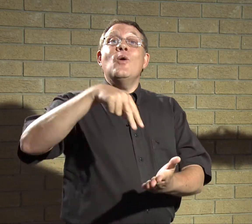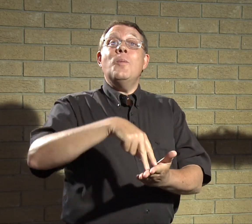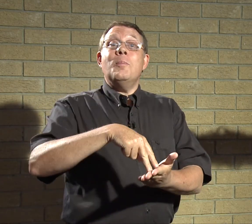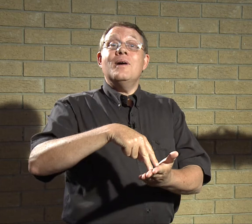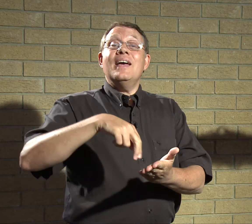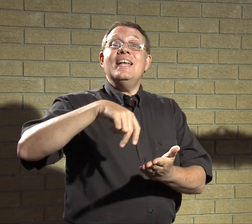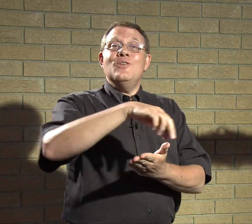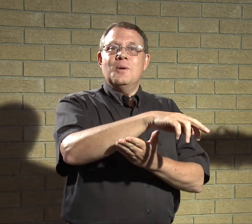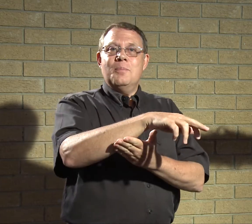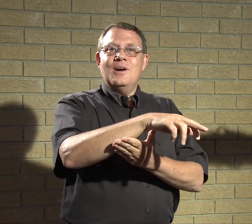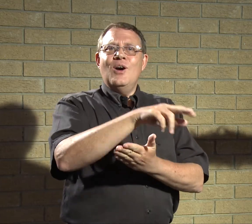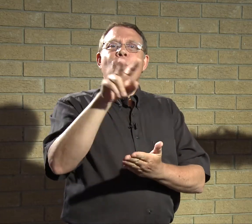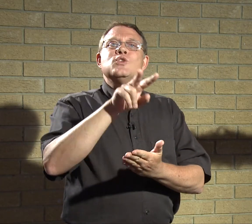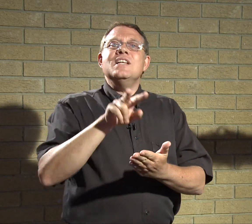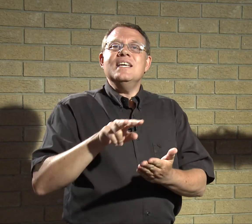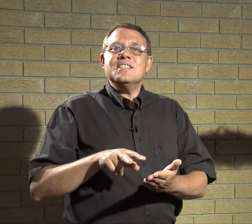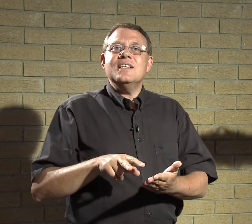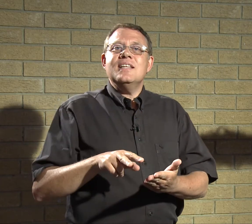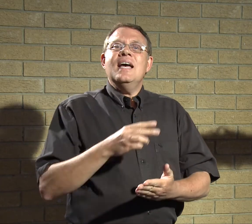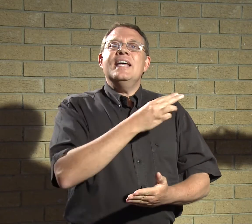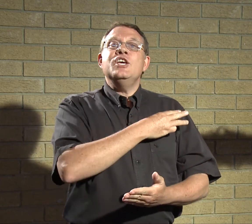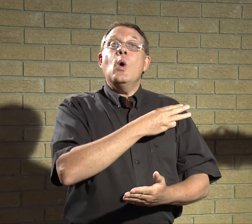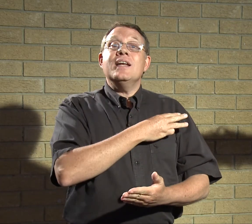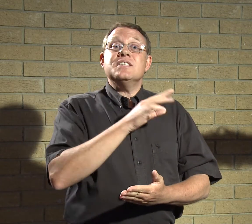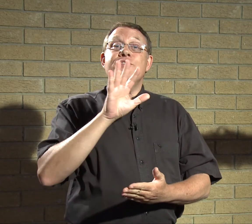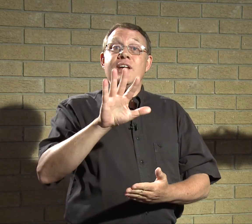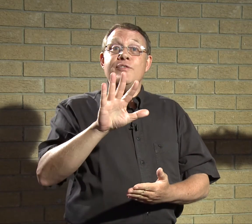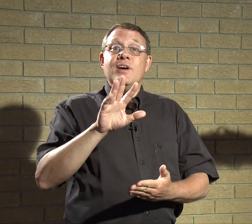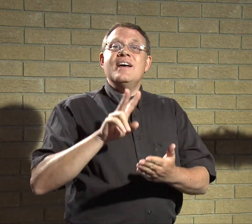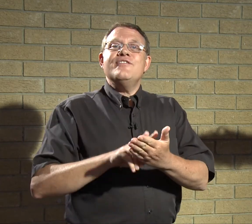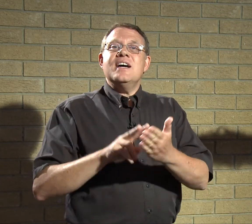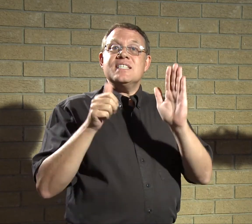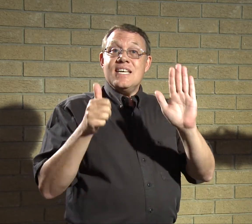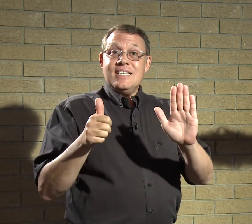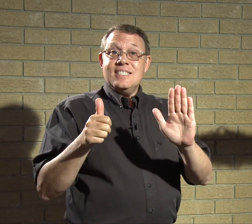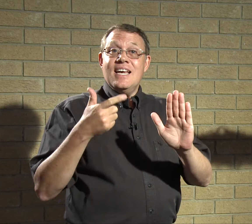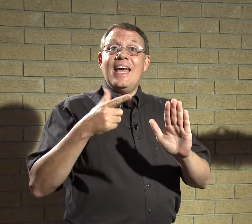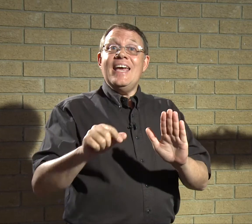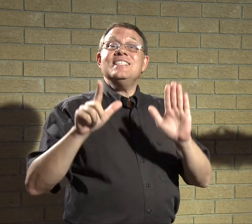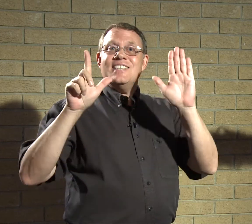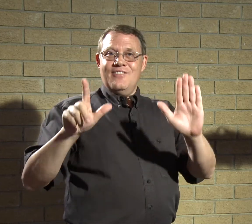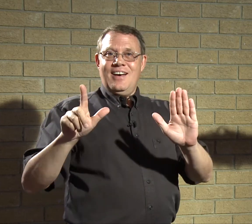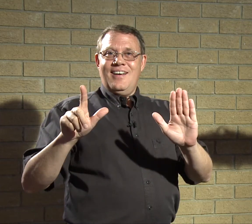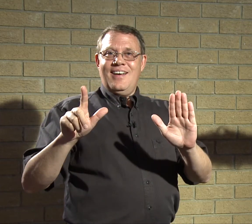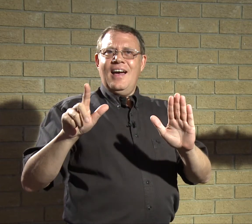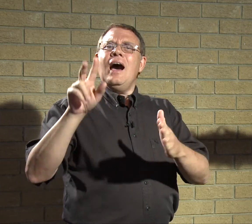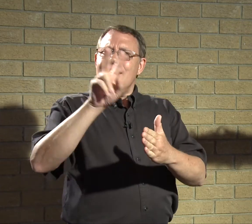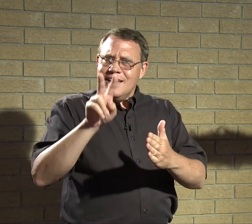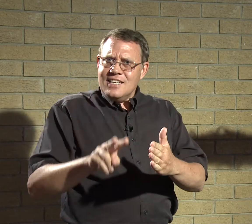op en loop. Ons lees dit in Johannes 5 vers 6 en 7. Gaan lees